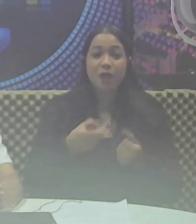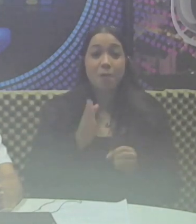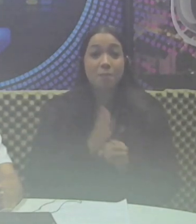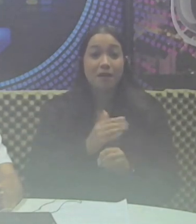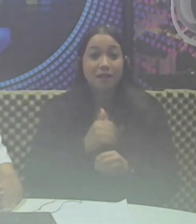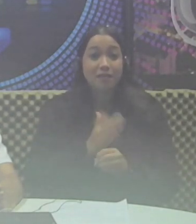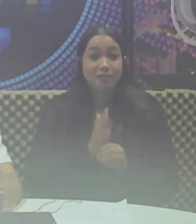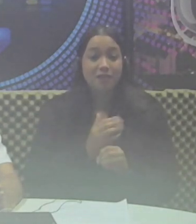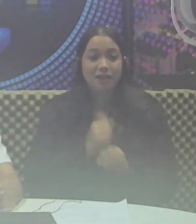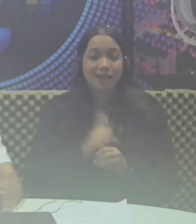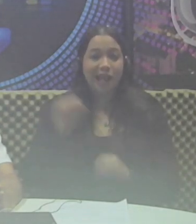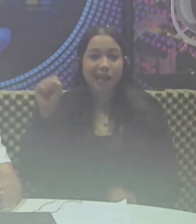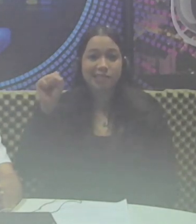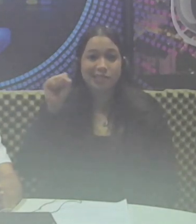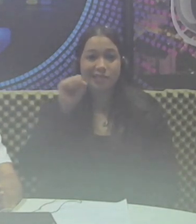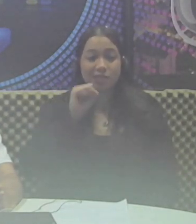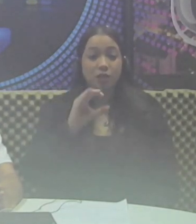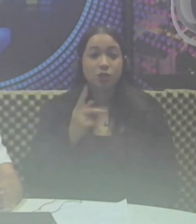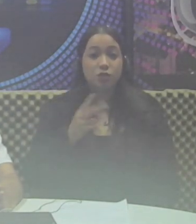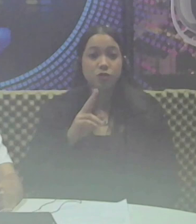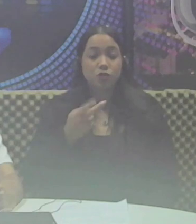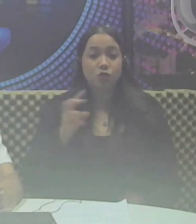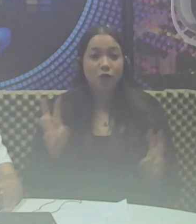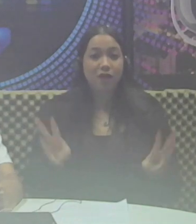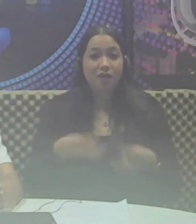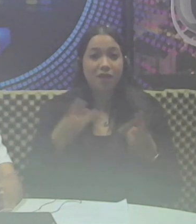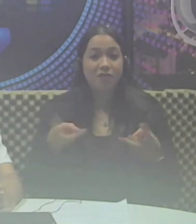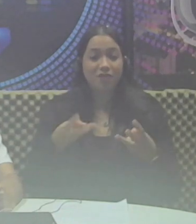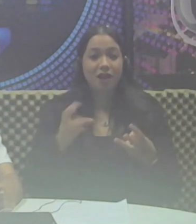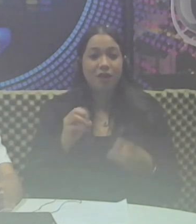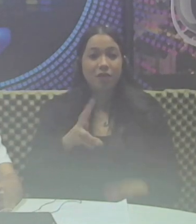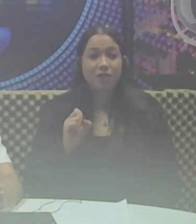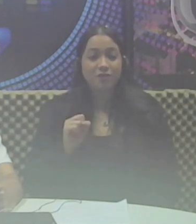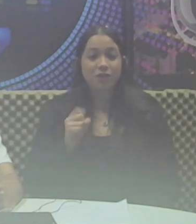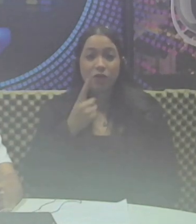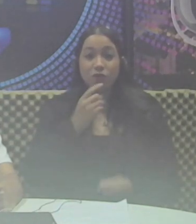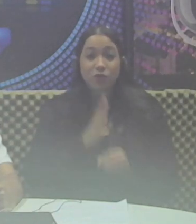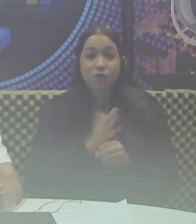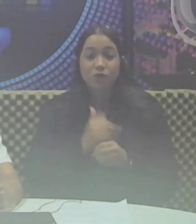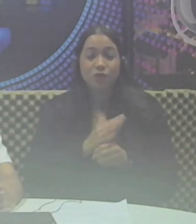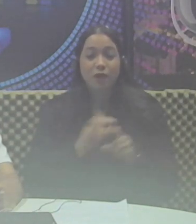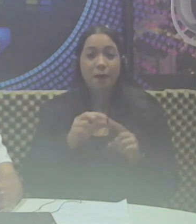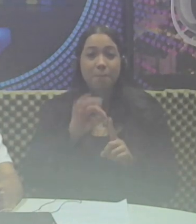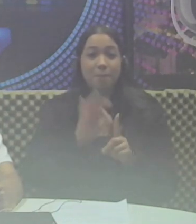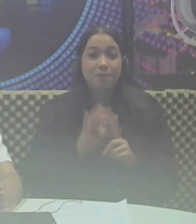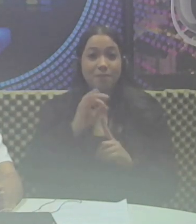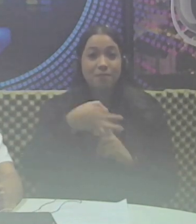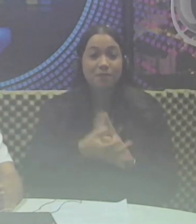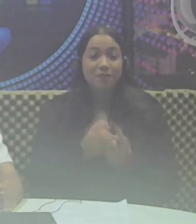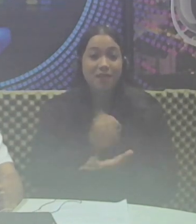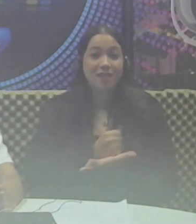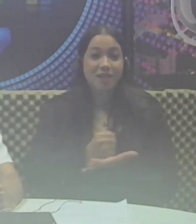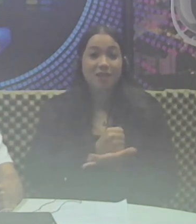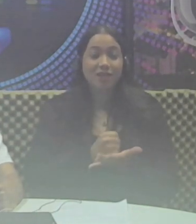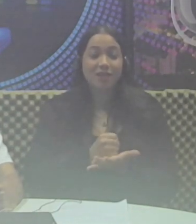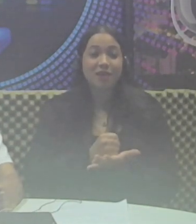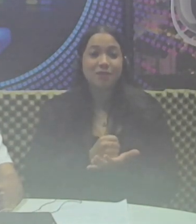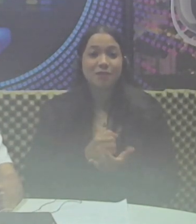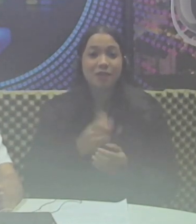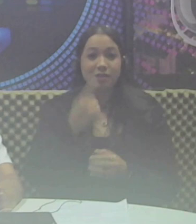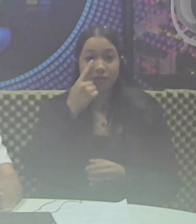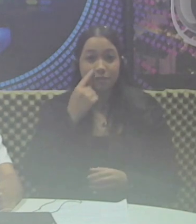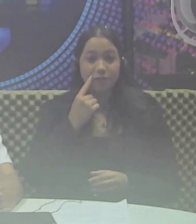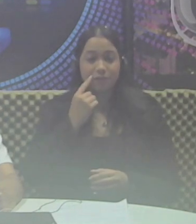doce, cenoura, chuchu, alface, couve, tomate, banana, alho e cebola. Dados do